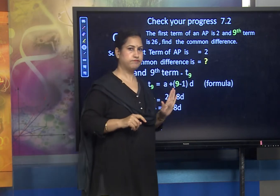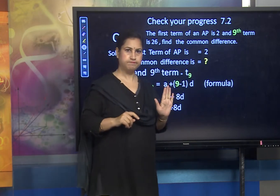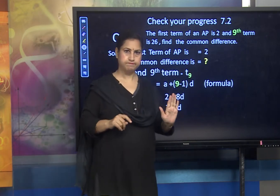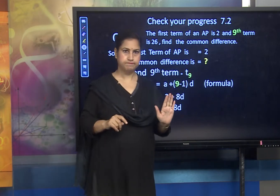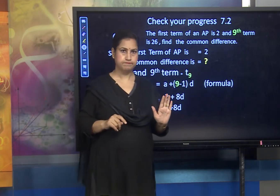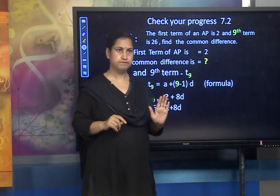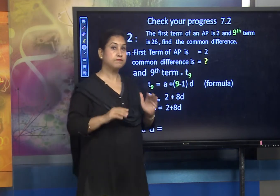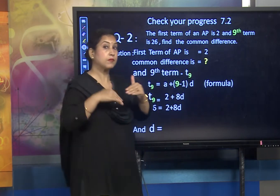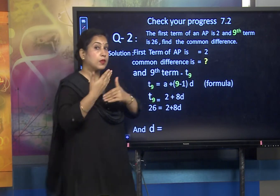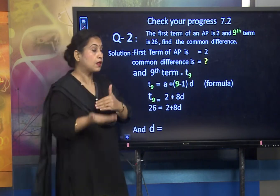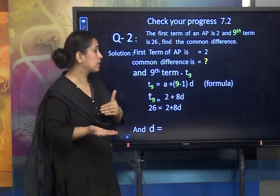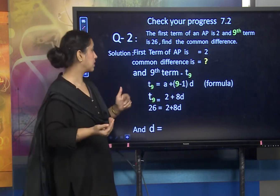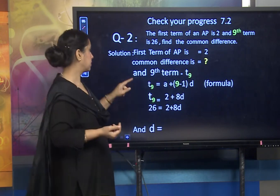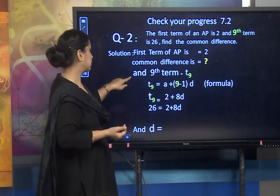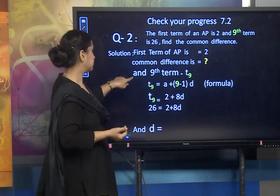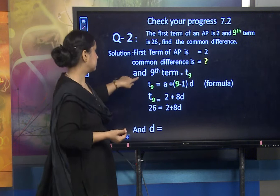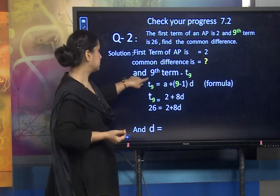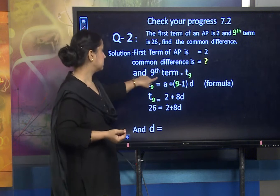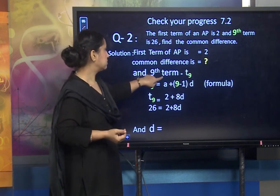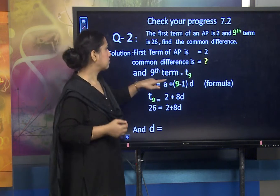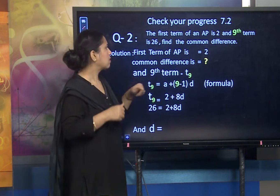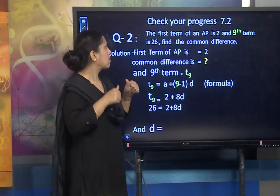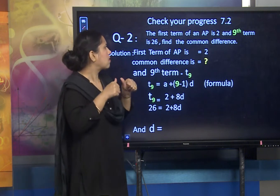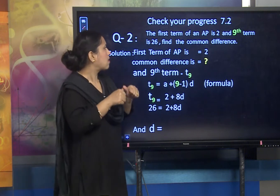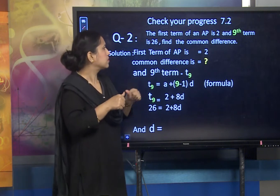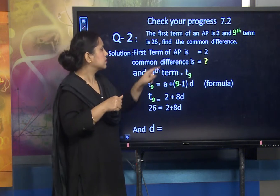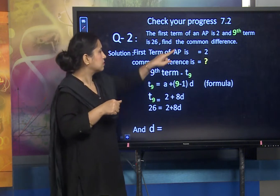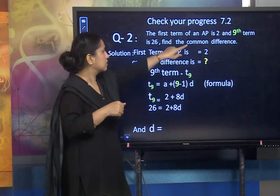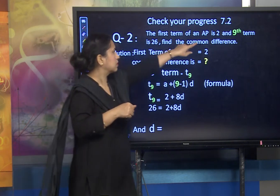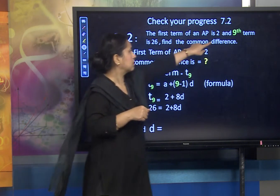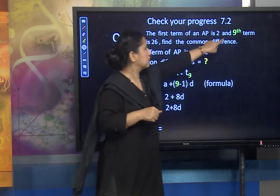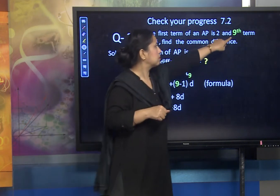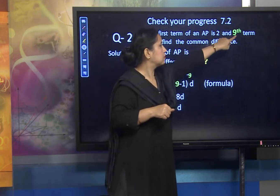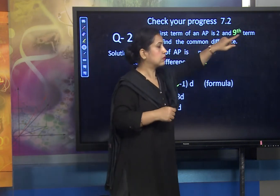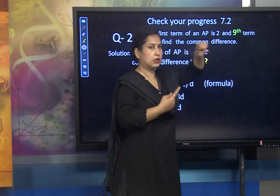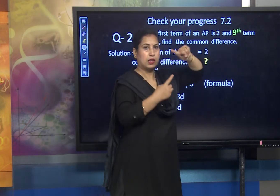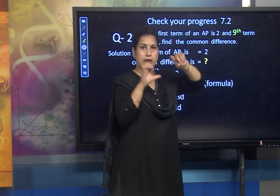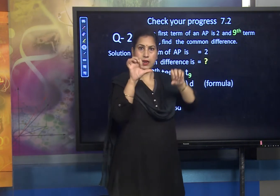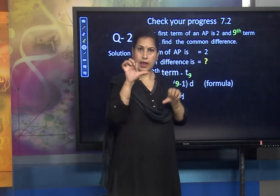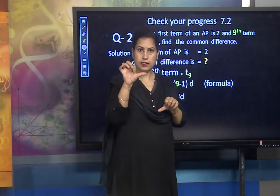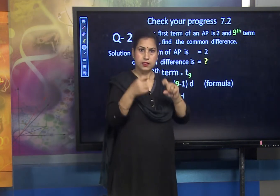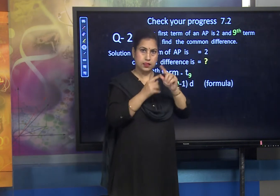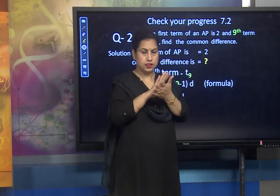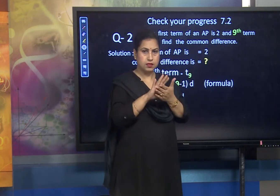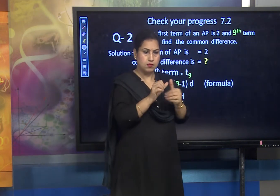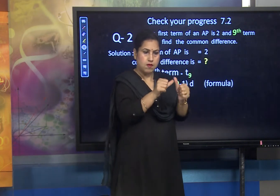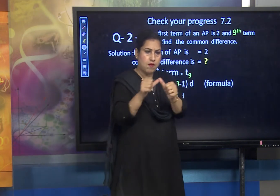नहीं पता तो हमने क्वेश्चन मार्क लिख दिया। 9th टर्म दे रखा है जो कि 26